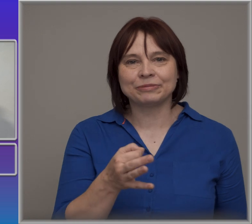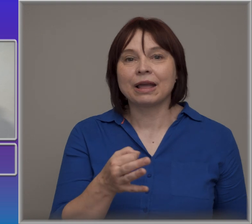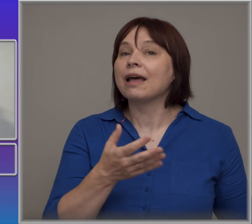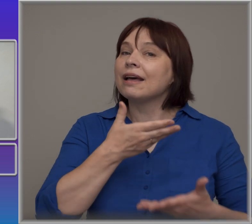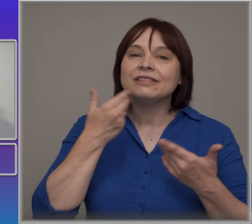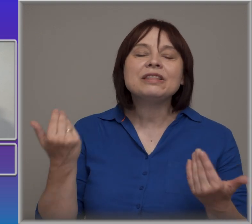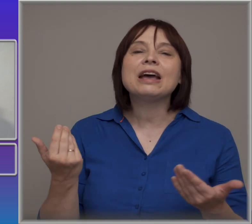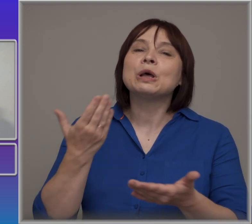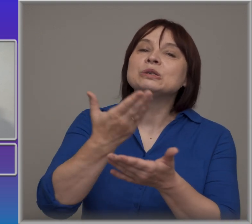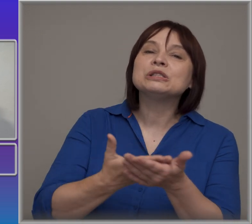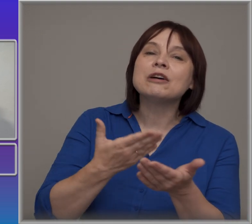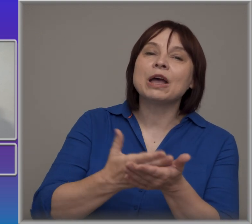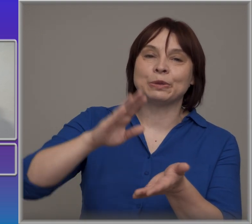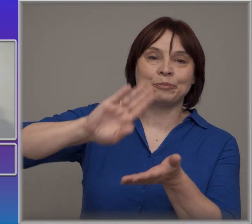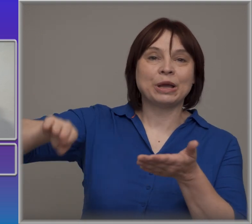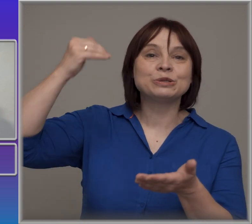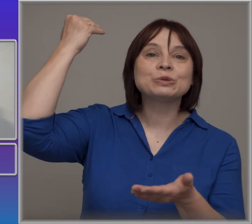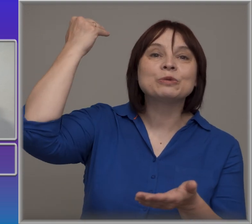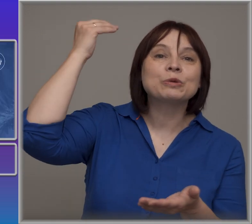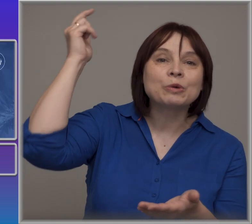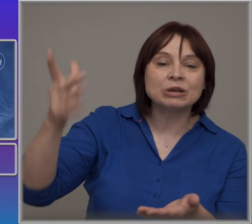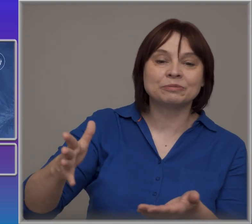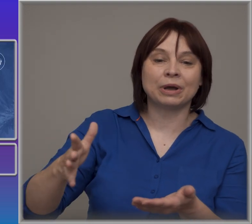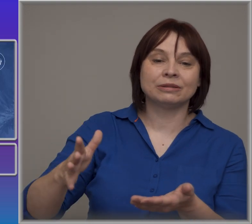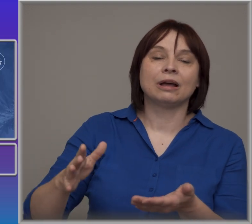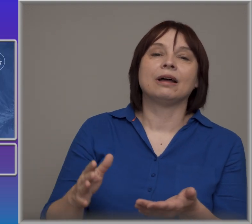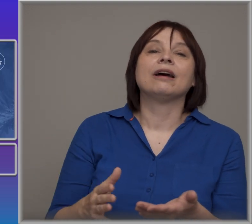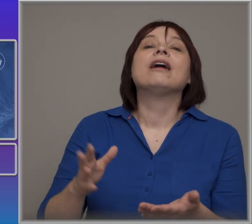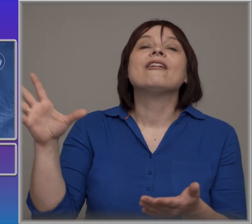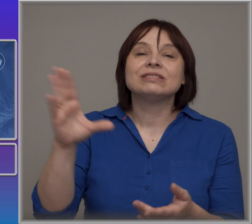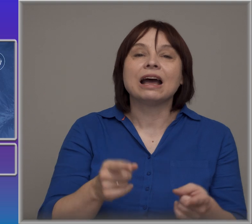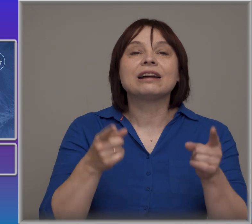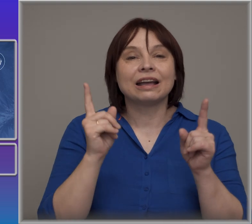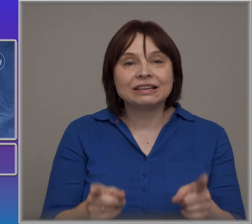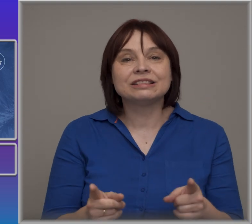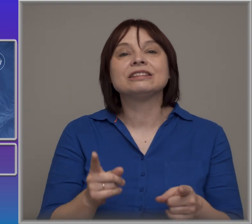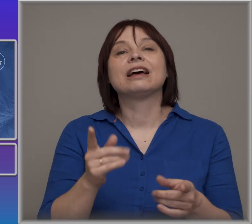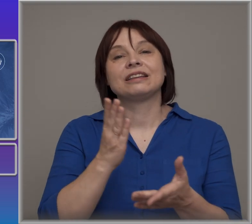Господа. Источник всякой мудрости, всякого совета, всякой истины находится в Слове Божьем.